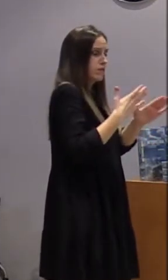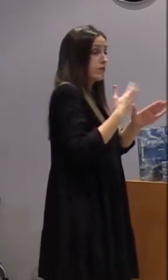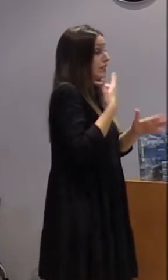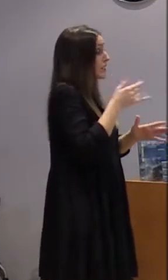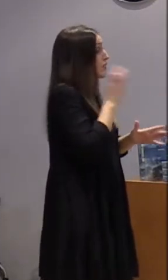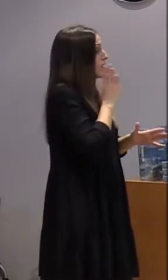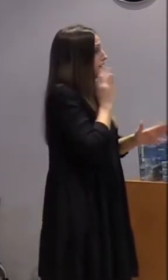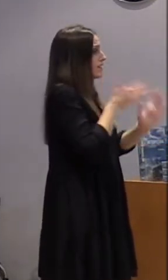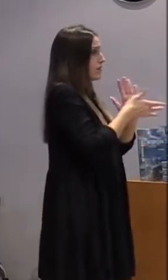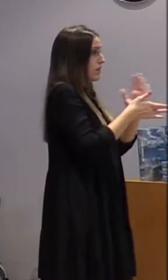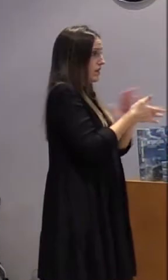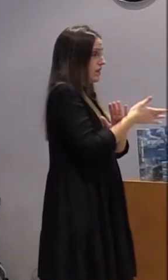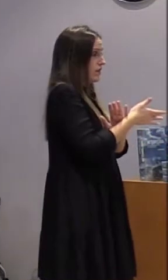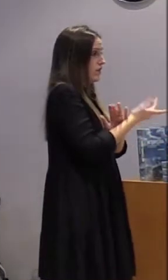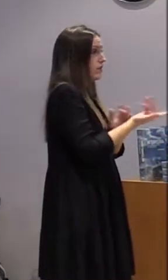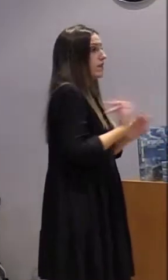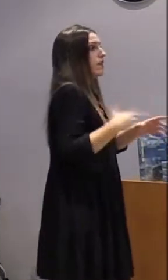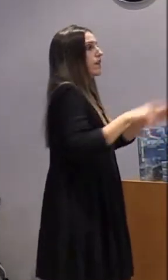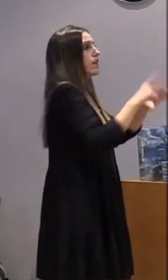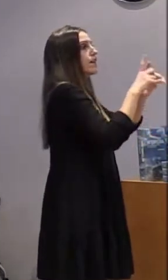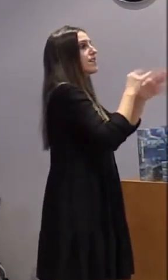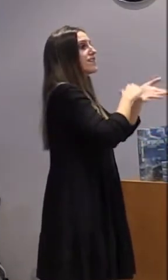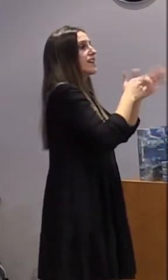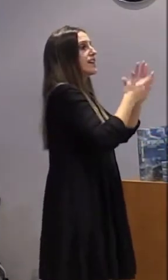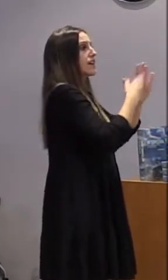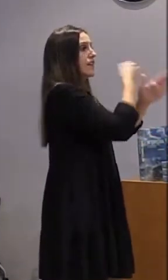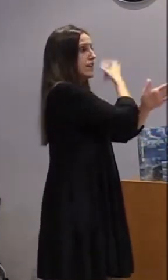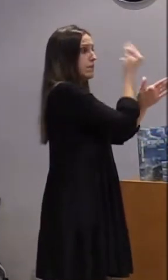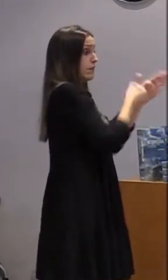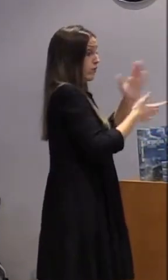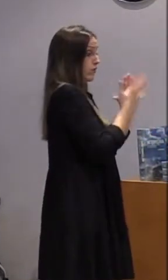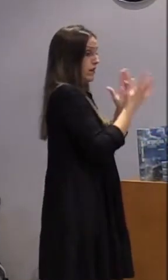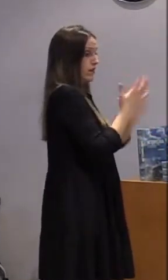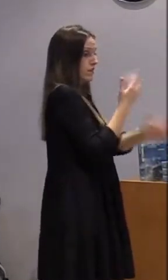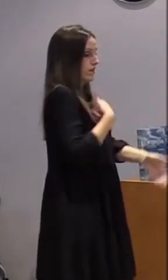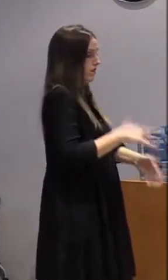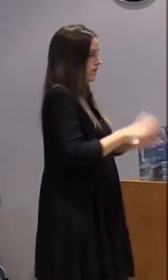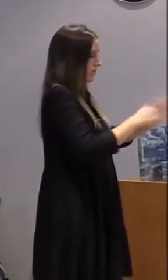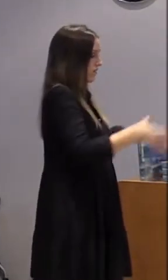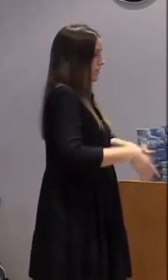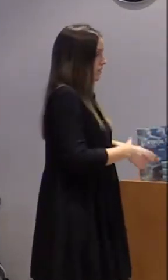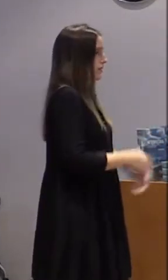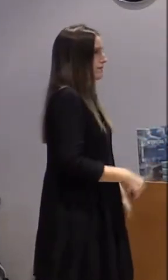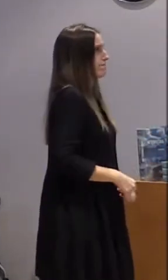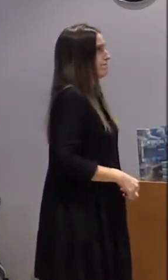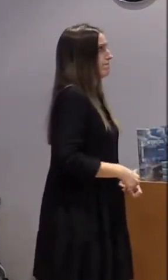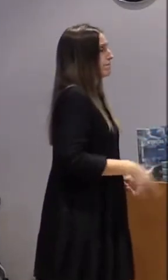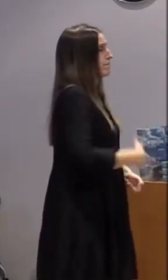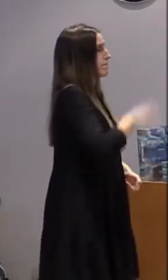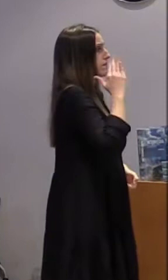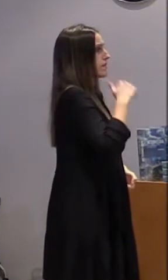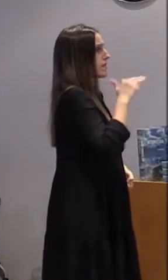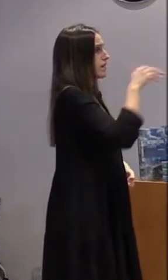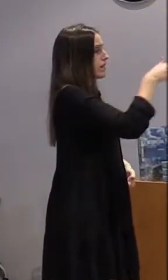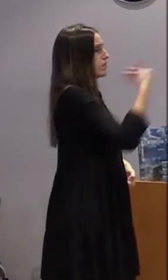hacía con esa técnica de pintura rápida. Él iba con su carpeta allí al campo